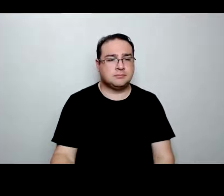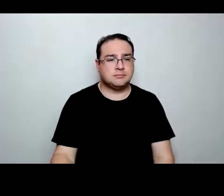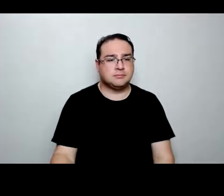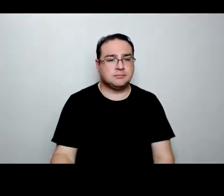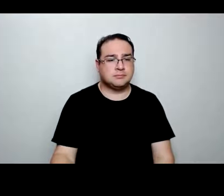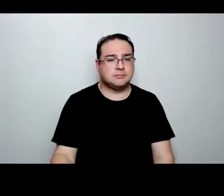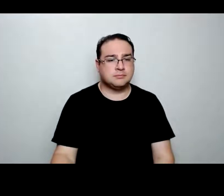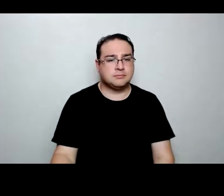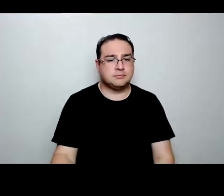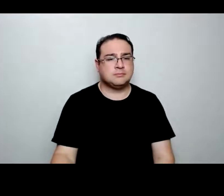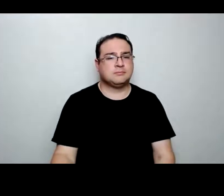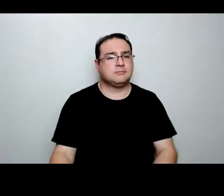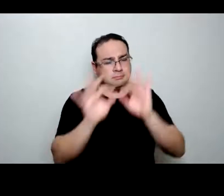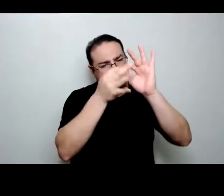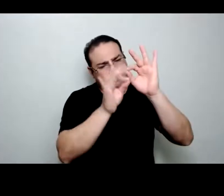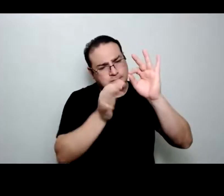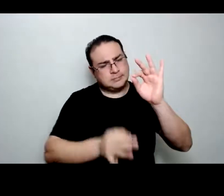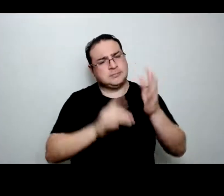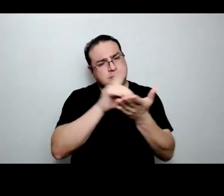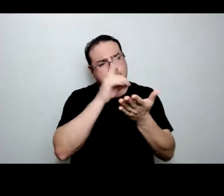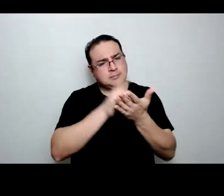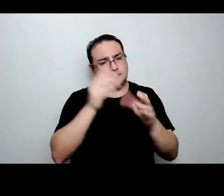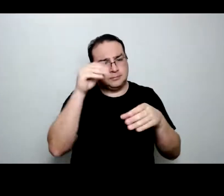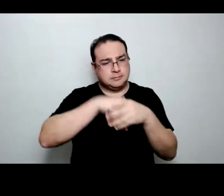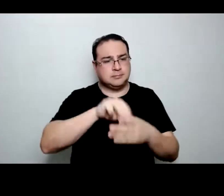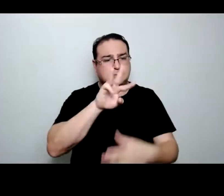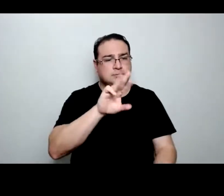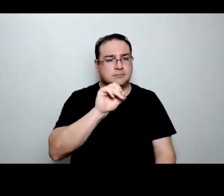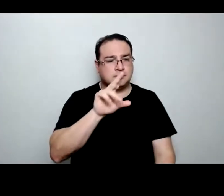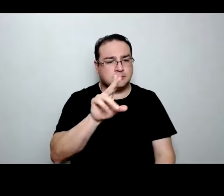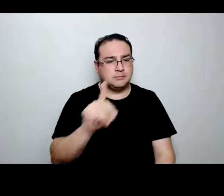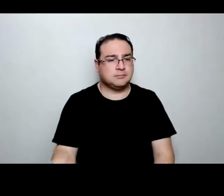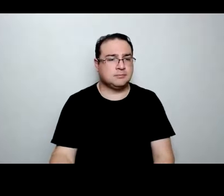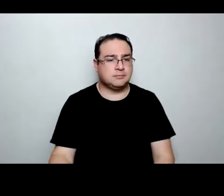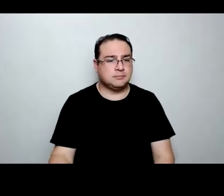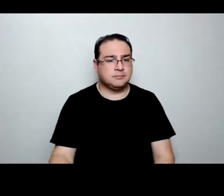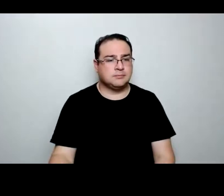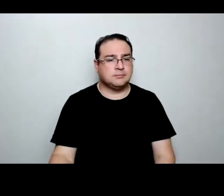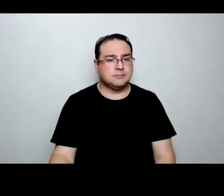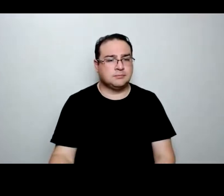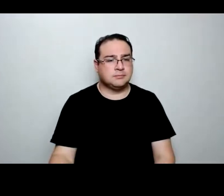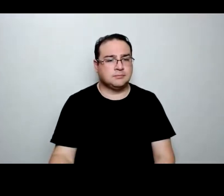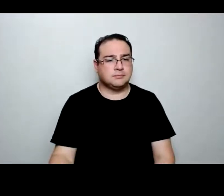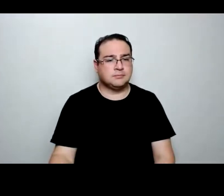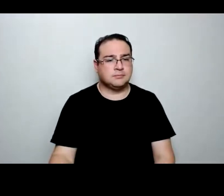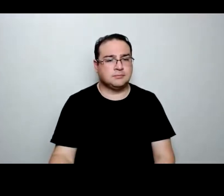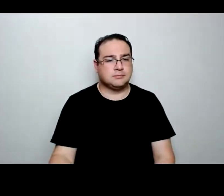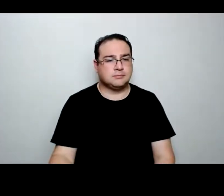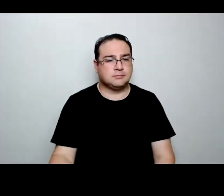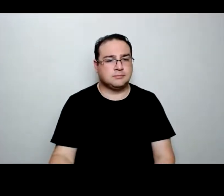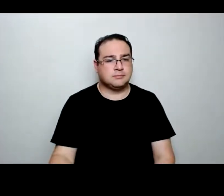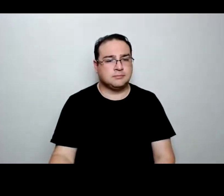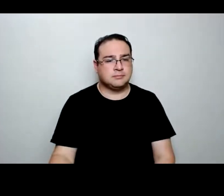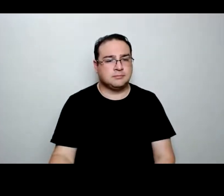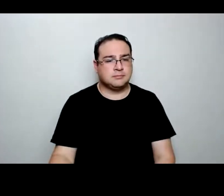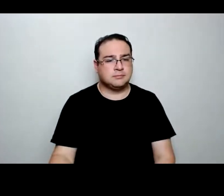dicionários caudalosos que foram feitos em Word. Mas é muito, muito, muito, muito penoso